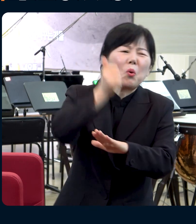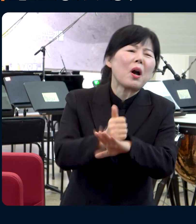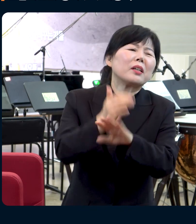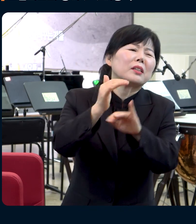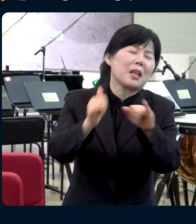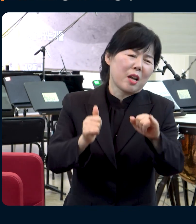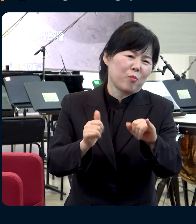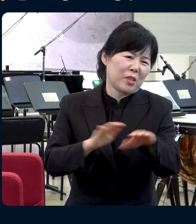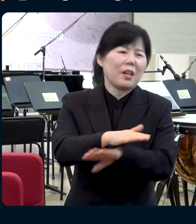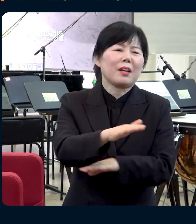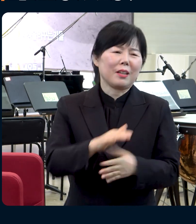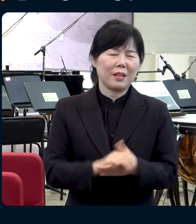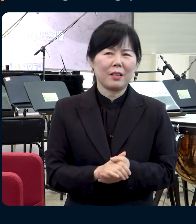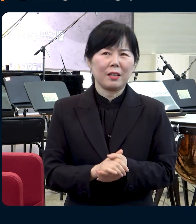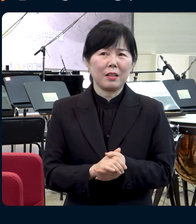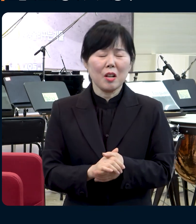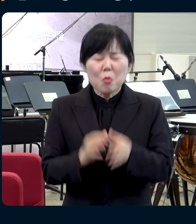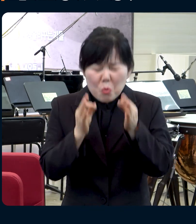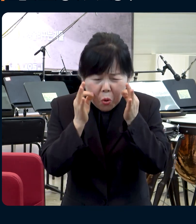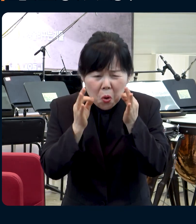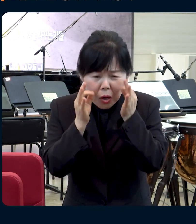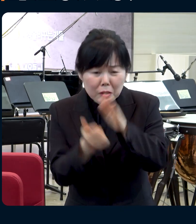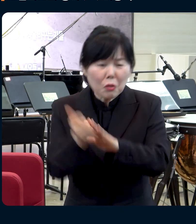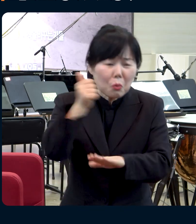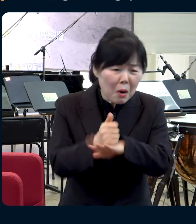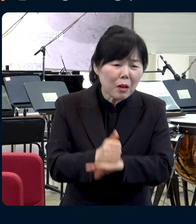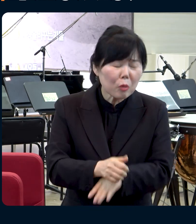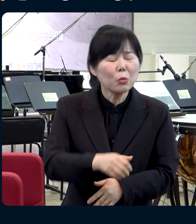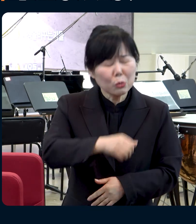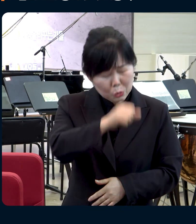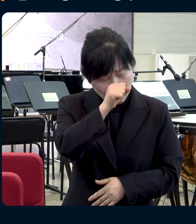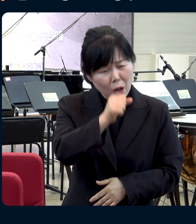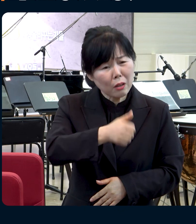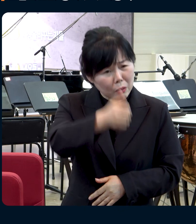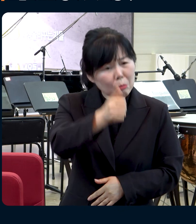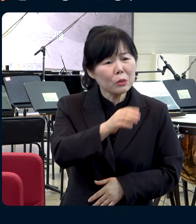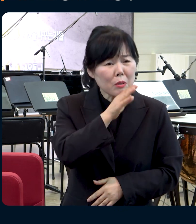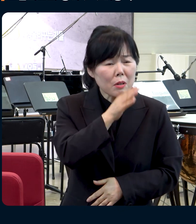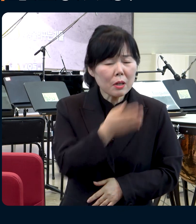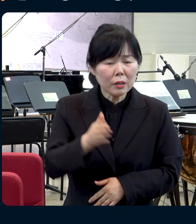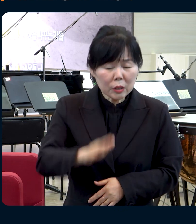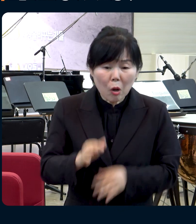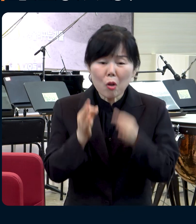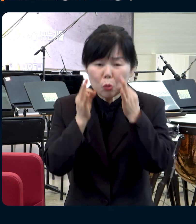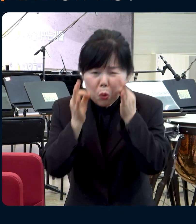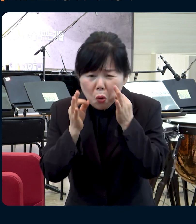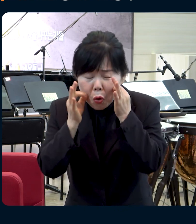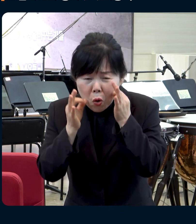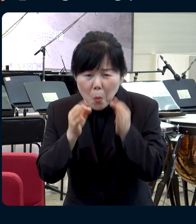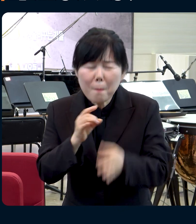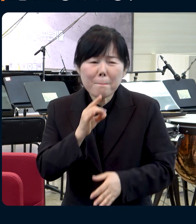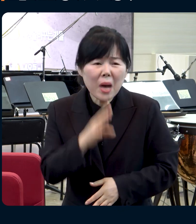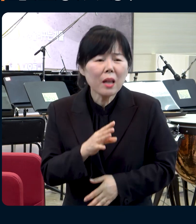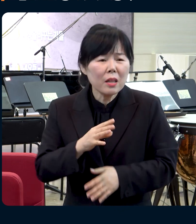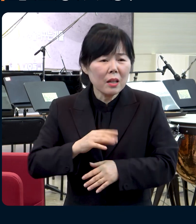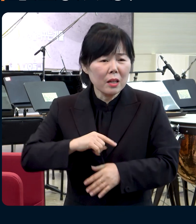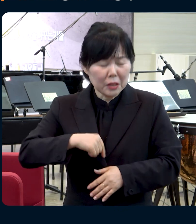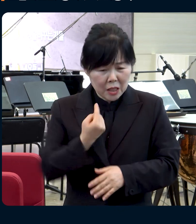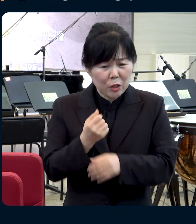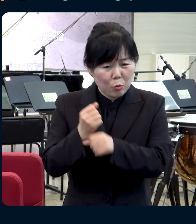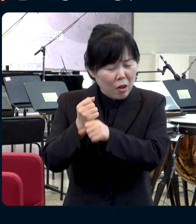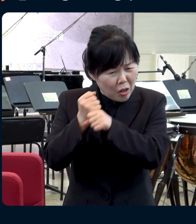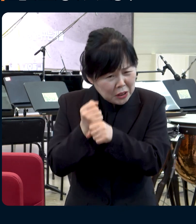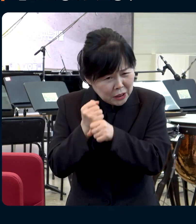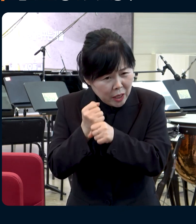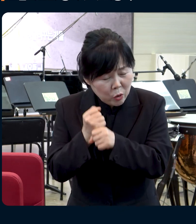노력에 성공하죠. 그것은 좋습니다. 그런데 항상 자기의 노력만을 의지하기 때문에 다른 사람의 도움을 잘 받으려고